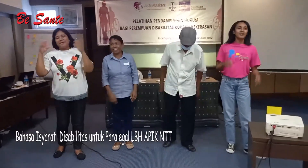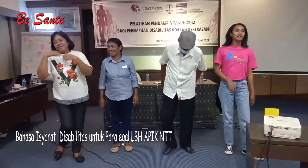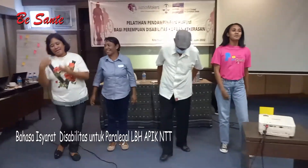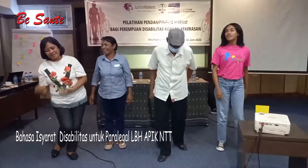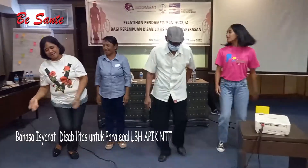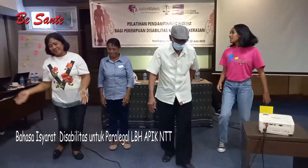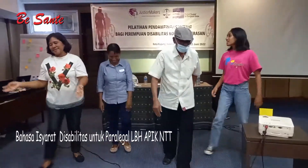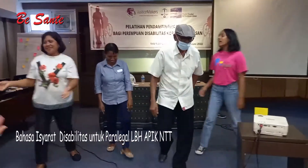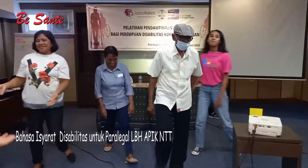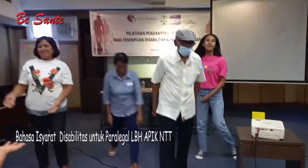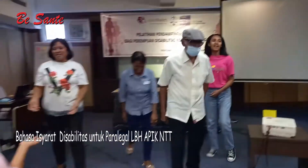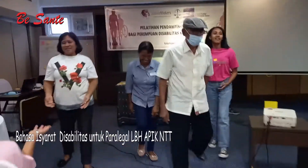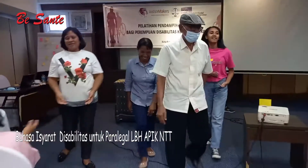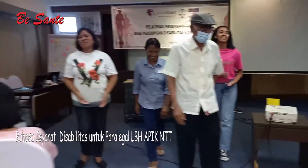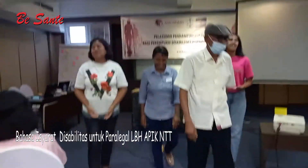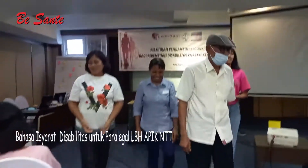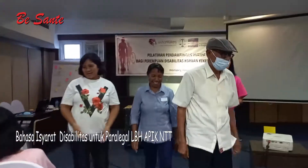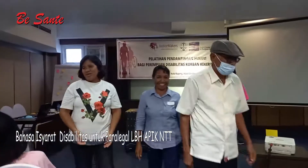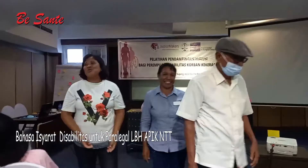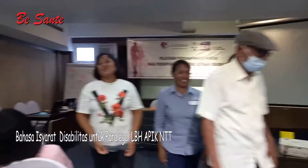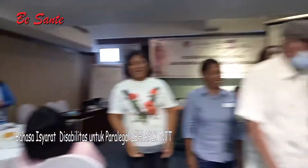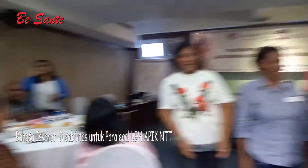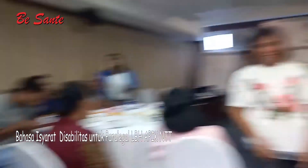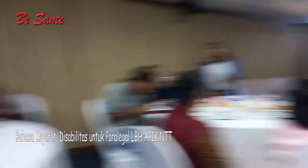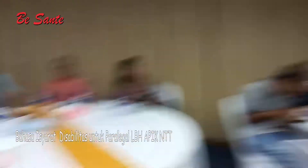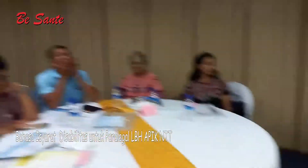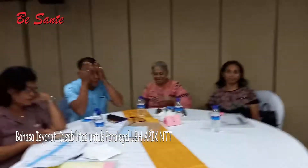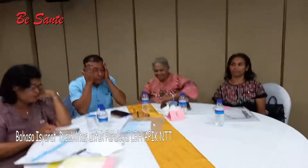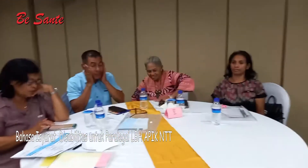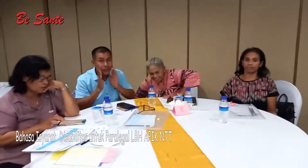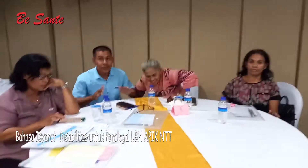Terima kasih. Oke, silakan. Kelompok akhir, kelompok